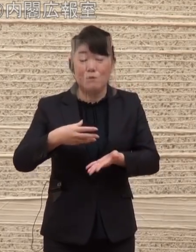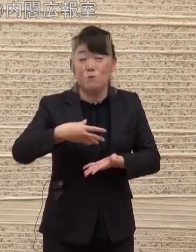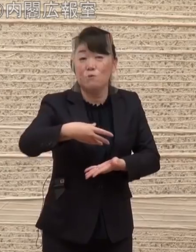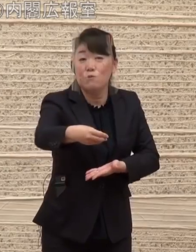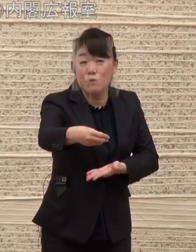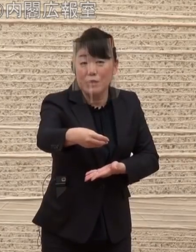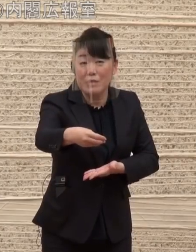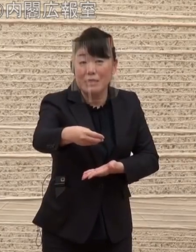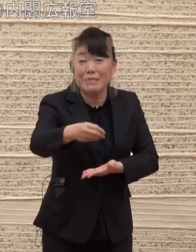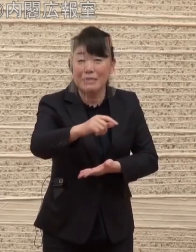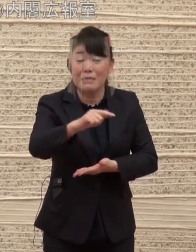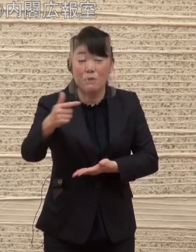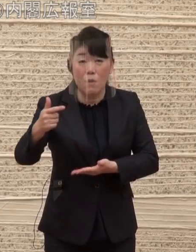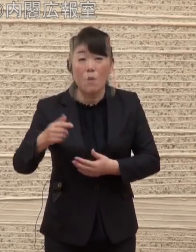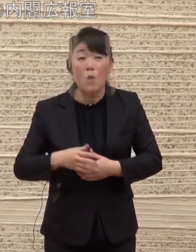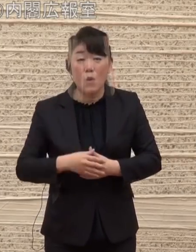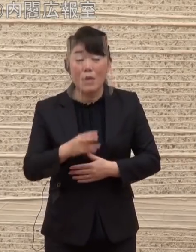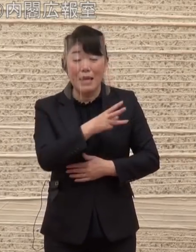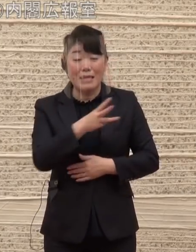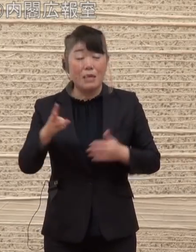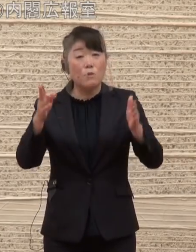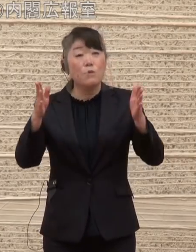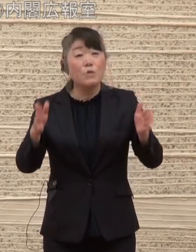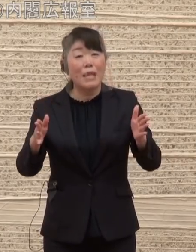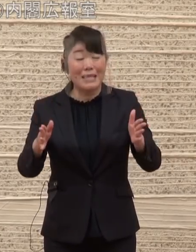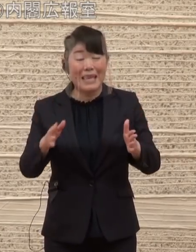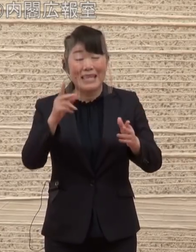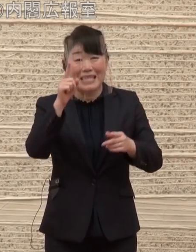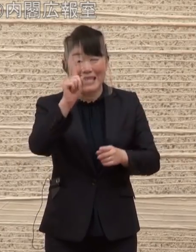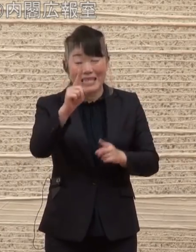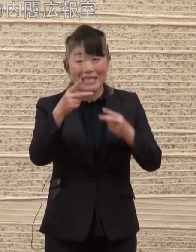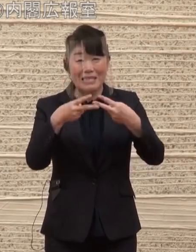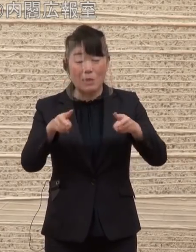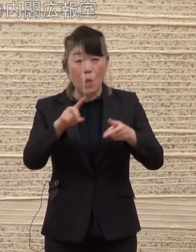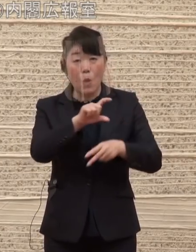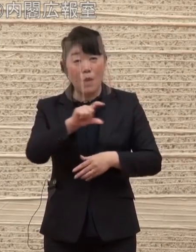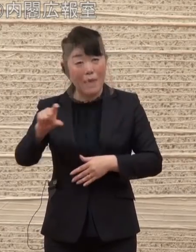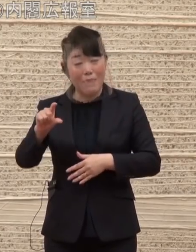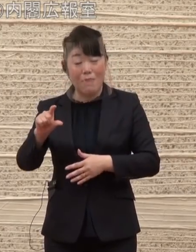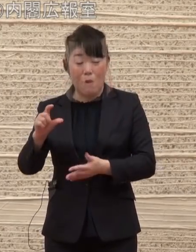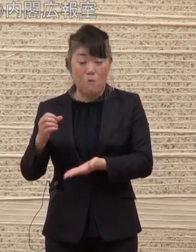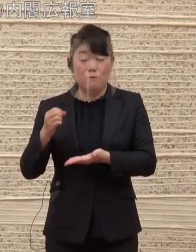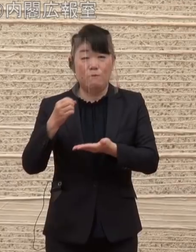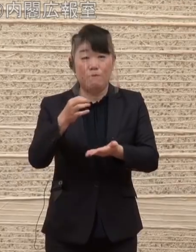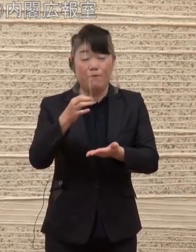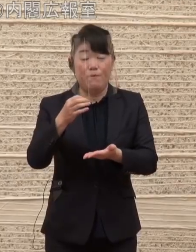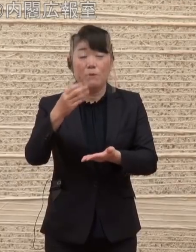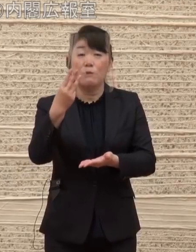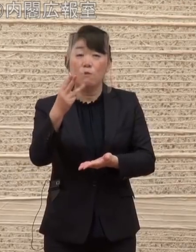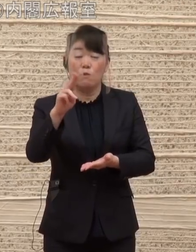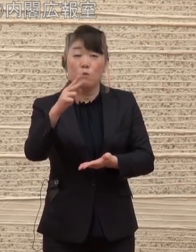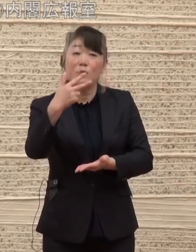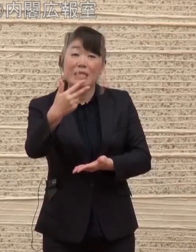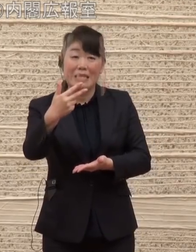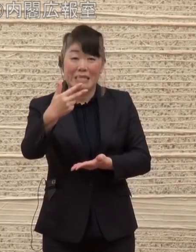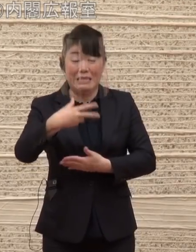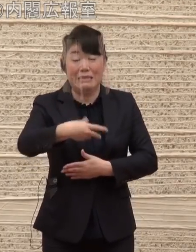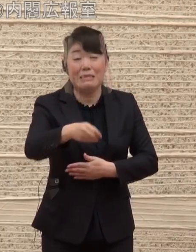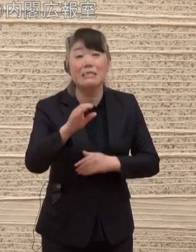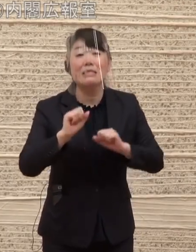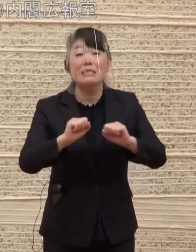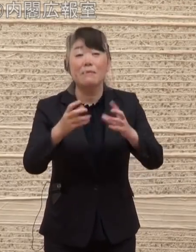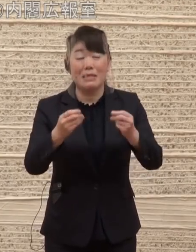ええ3週間で1兆円超えの誘致が行われていますあの方公庫と